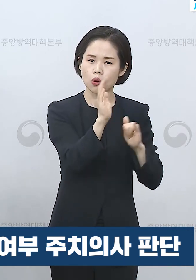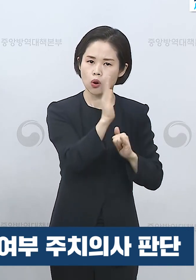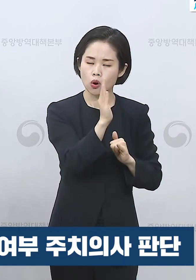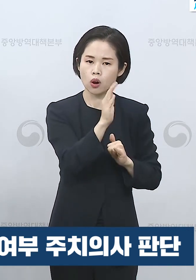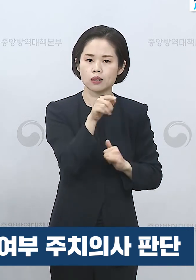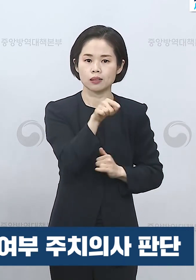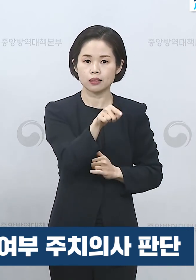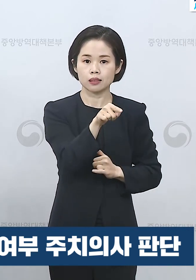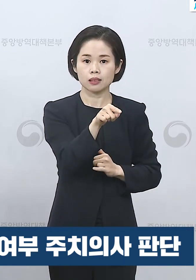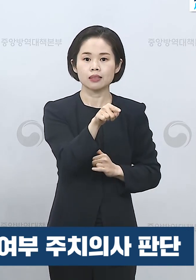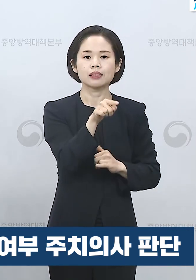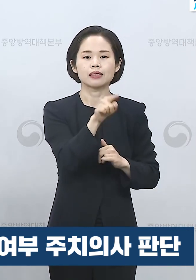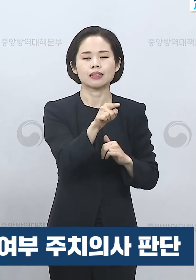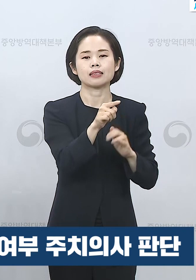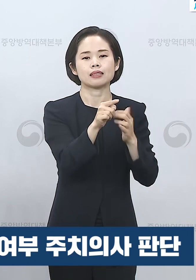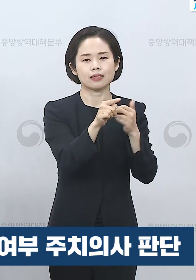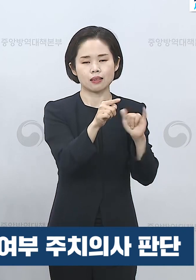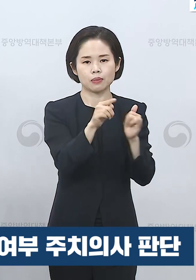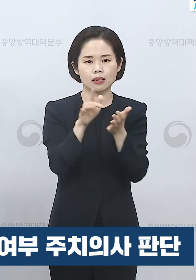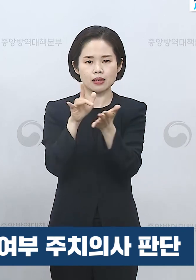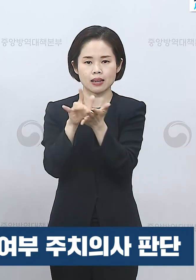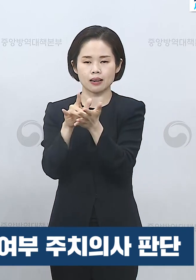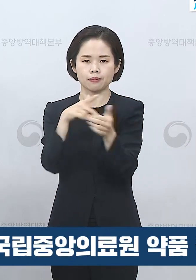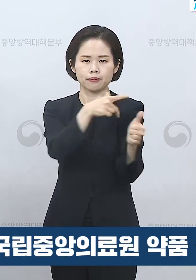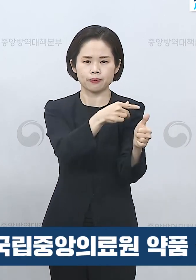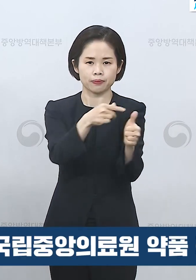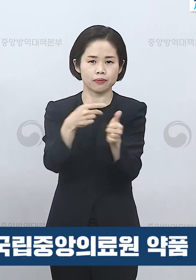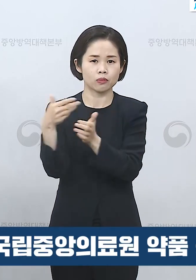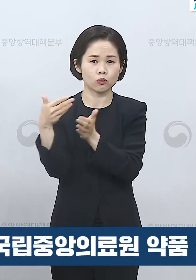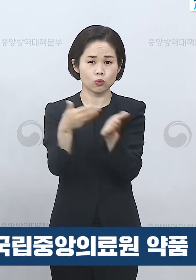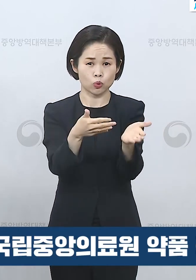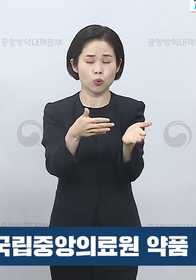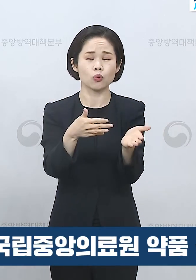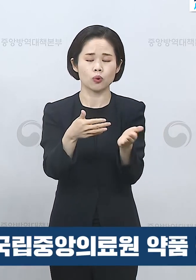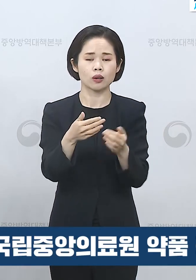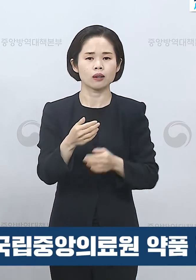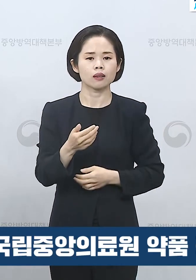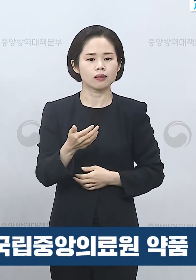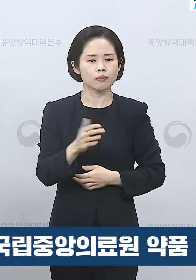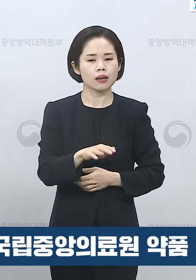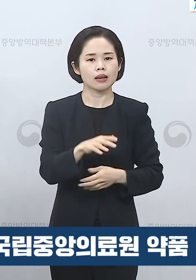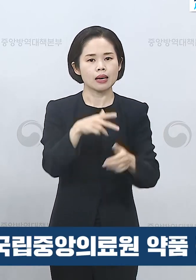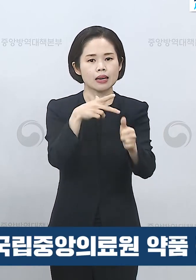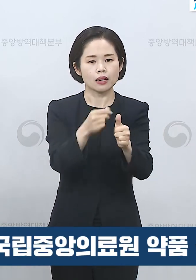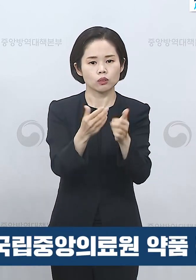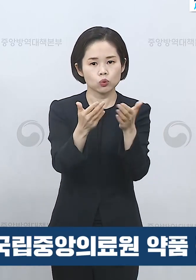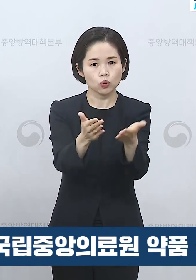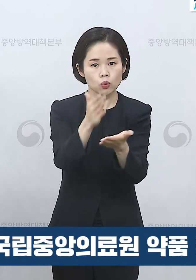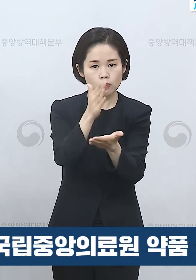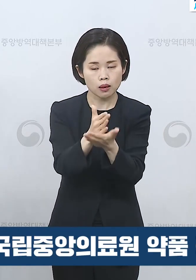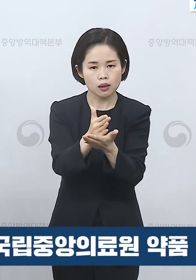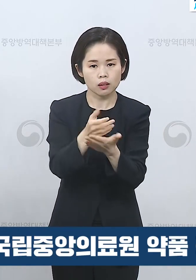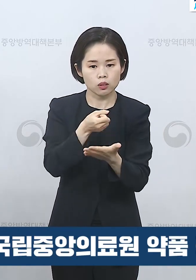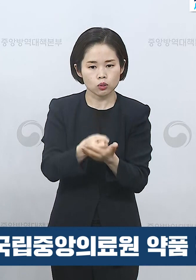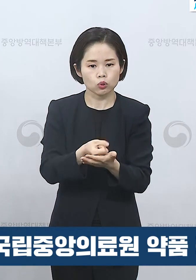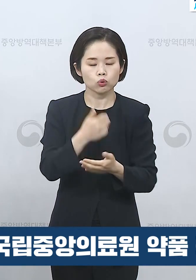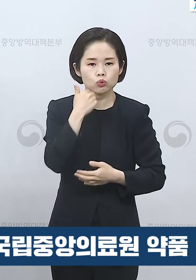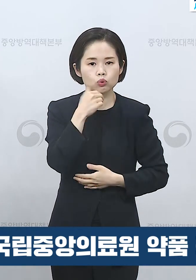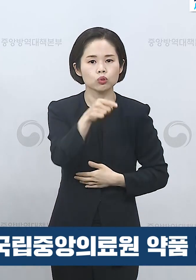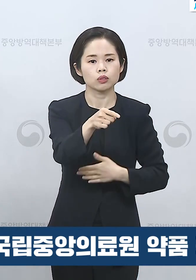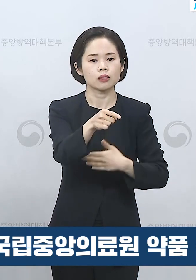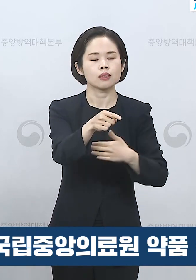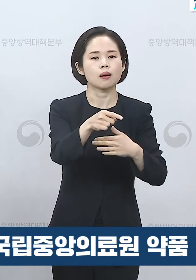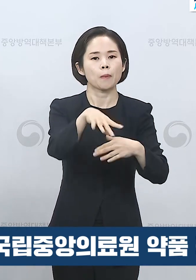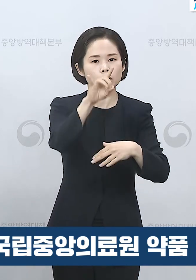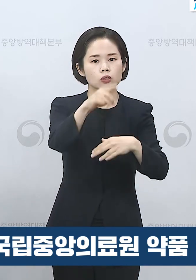이들 환자들이 첫 번째 투약 대상이 될 거고, 투약을 할지에 대한 판단은 환자를 치료하고 있는 주치의사가